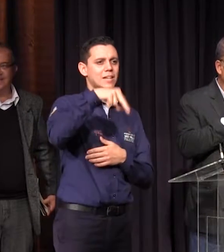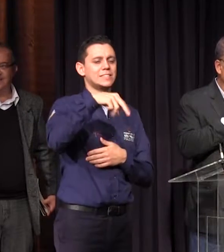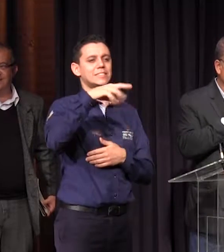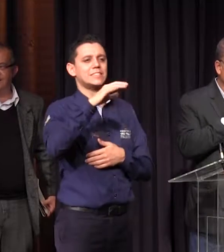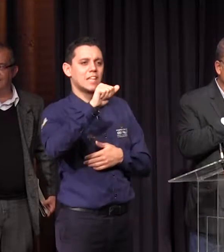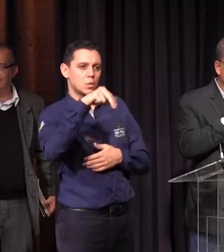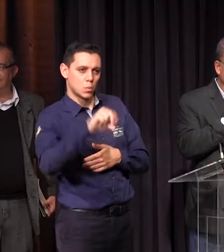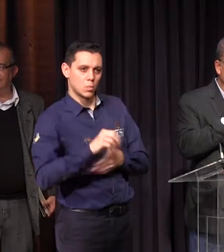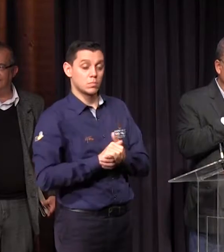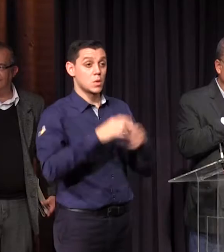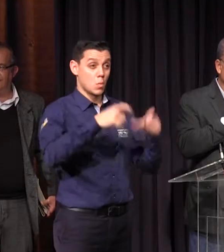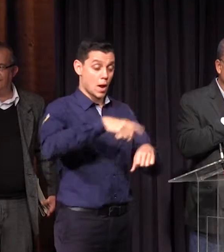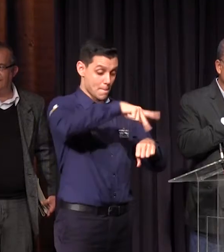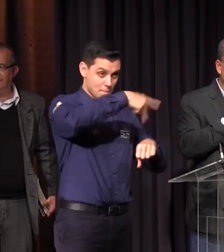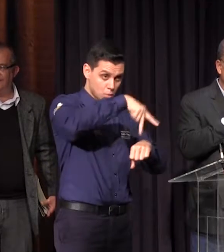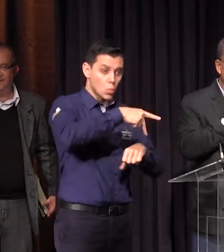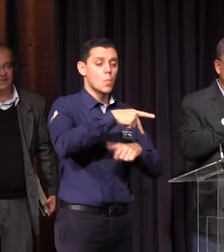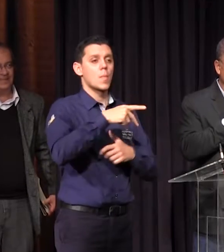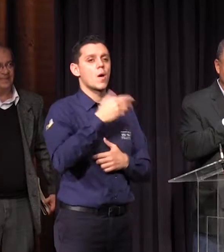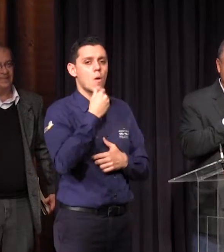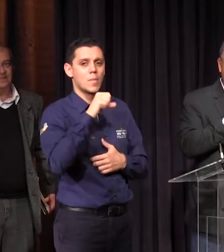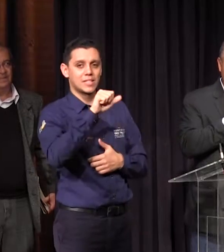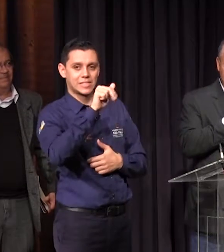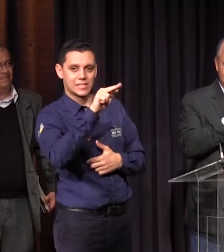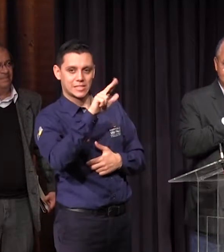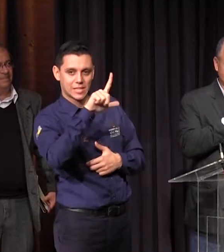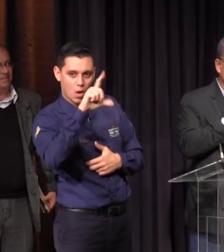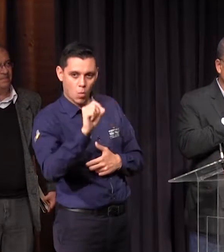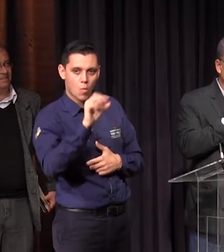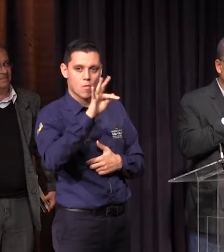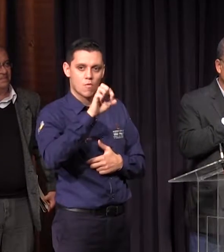de pirituba saulo ferreira dos santos